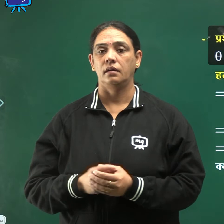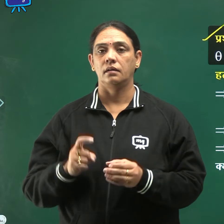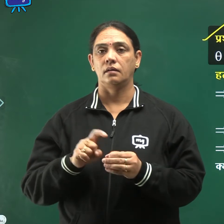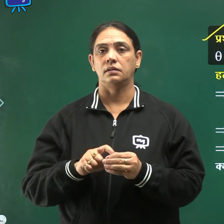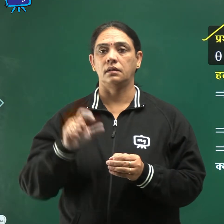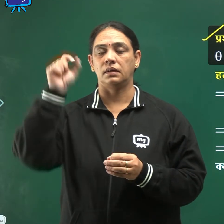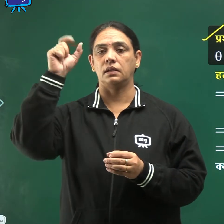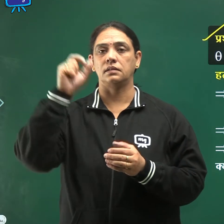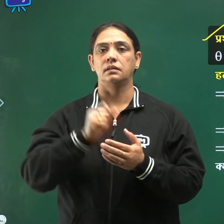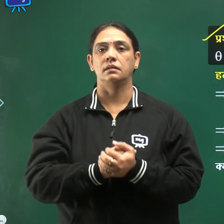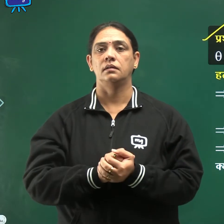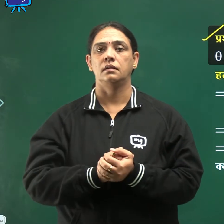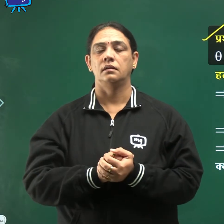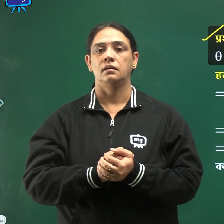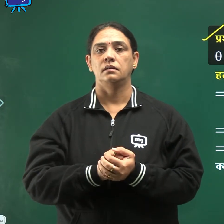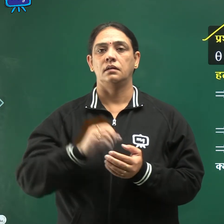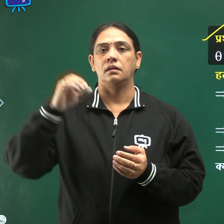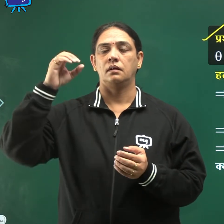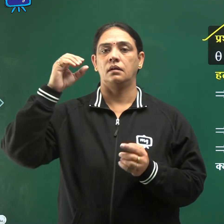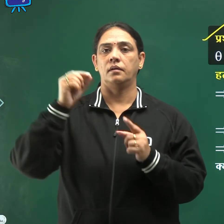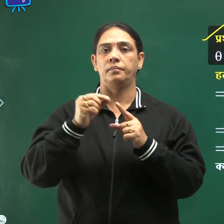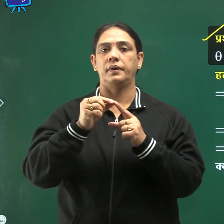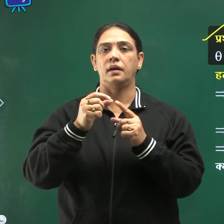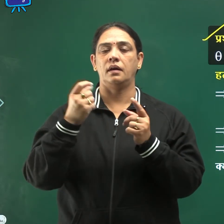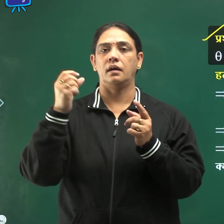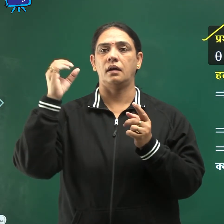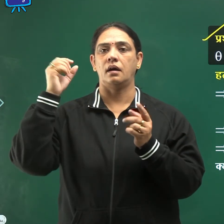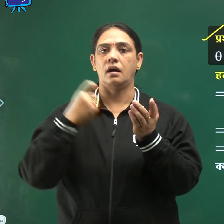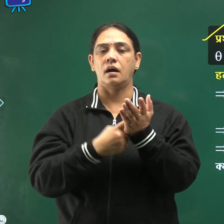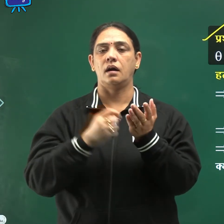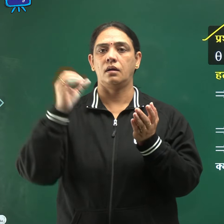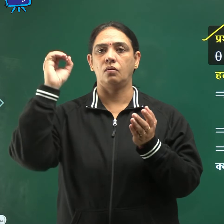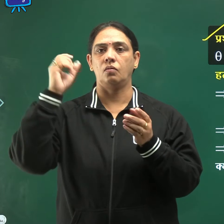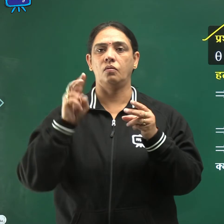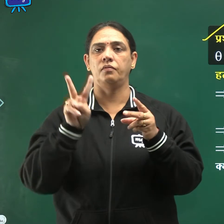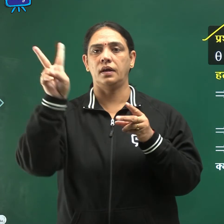प्रश्न 10 सिद्ध कीजिए कि